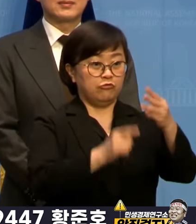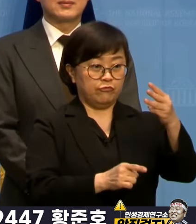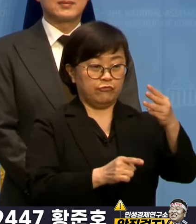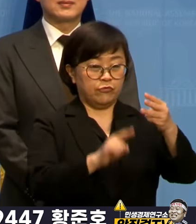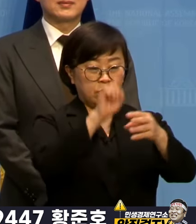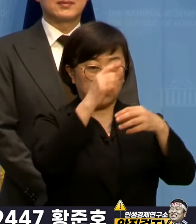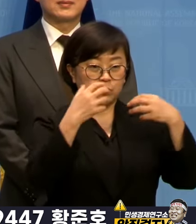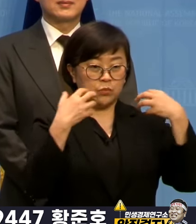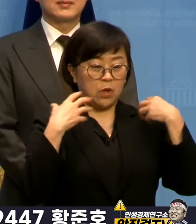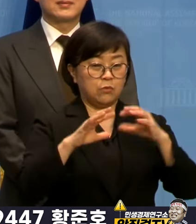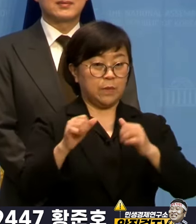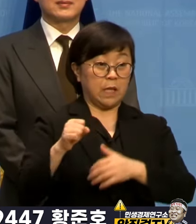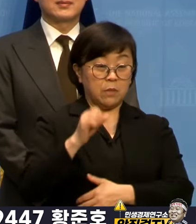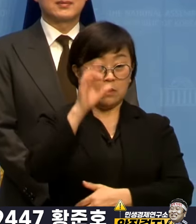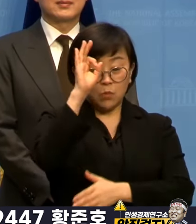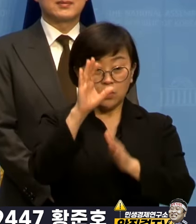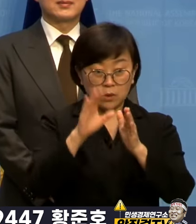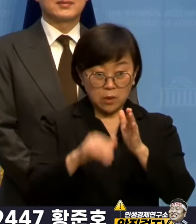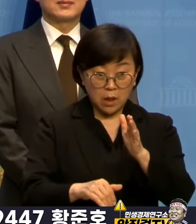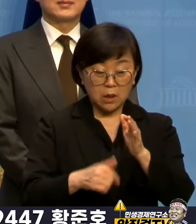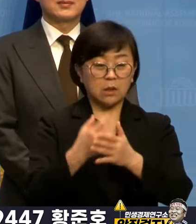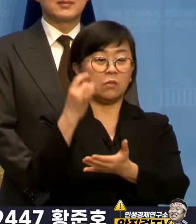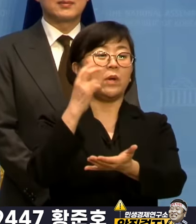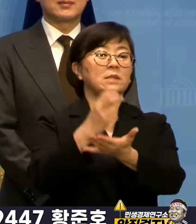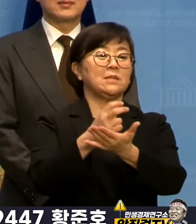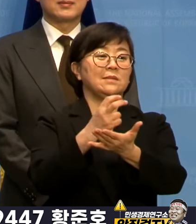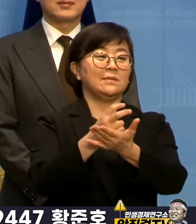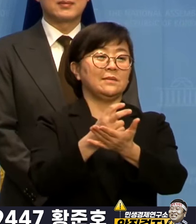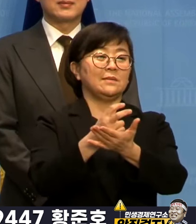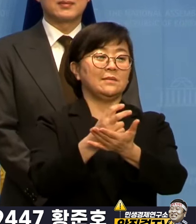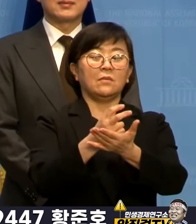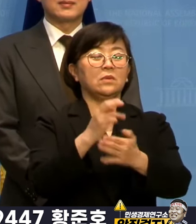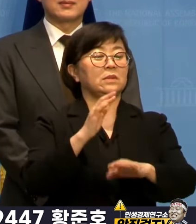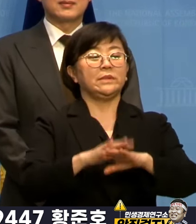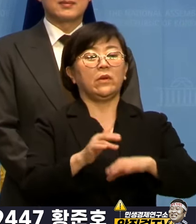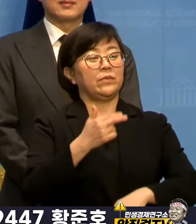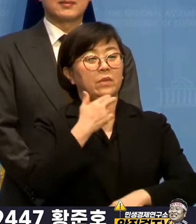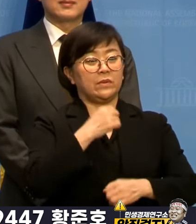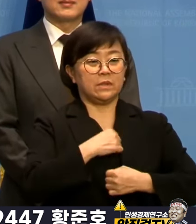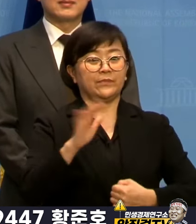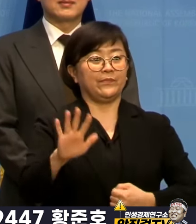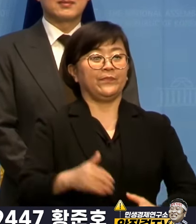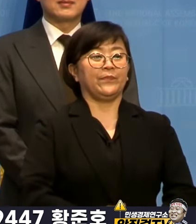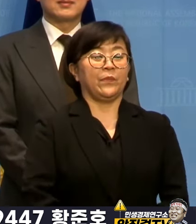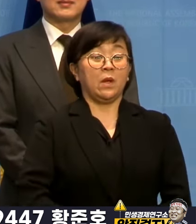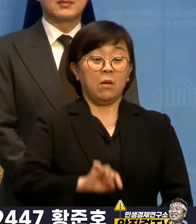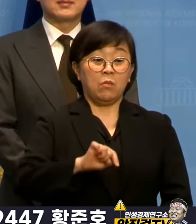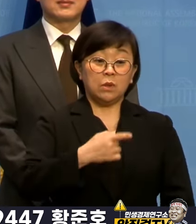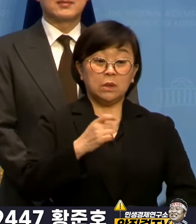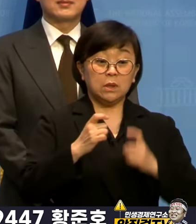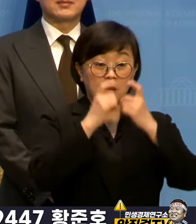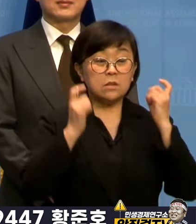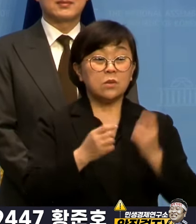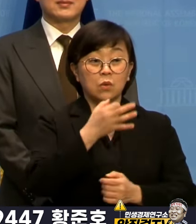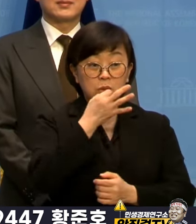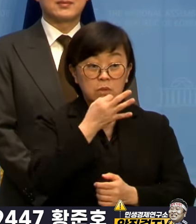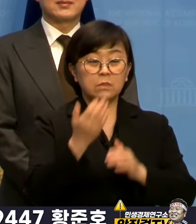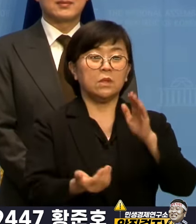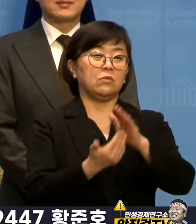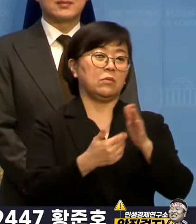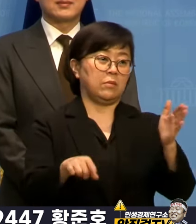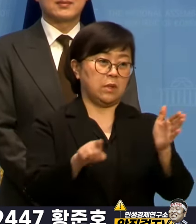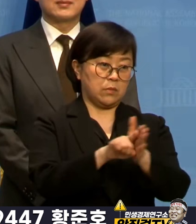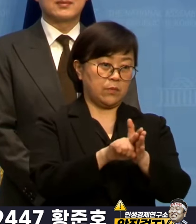윤석열 정권과 국민의힘을 보면 이 원칙을 지킬 마음이 없는 것 같습니다. 그저 본인들의 사적 욕망을 실현하기